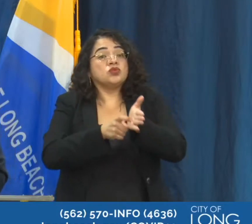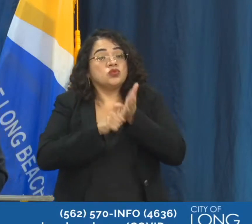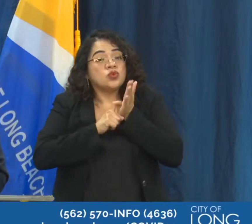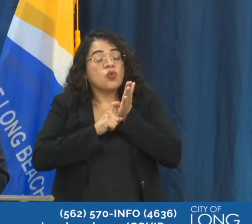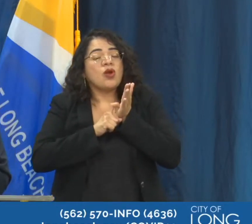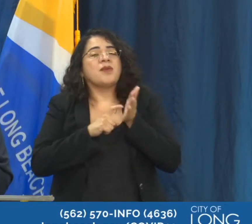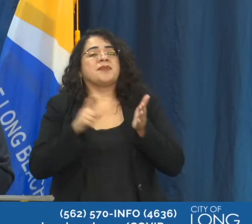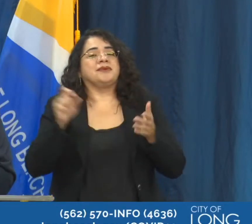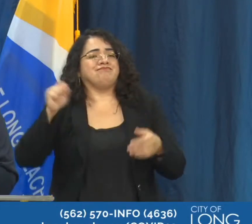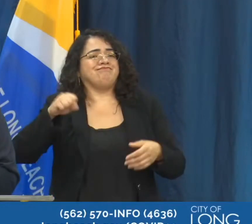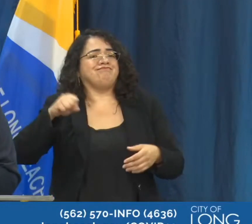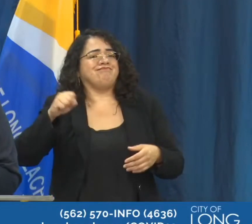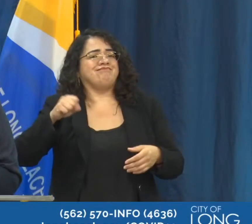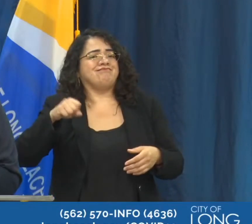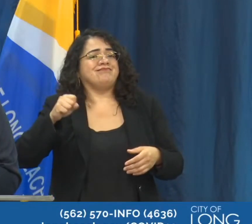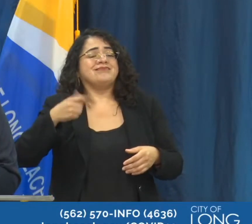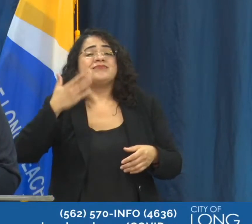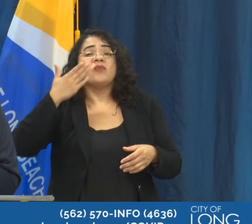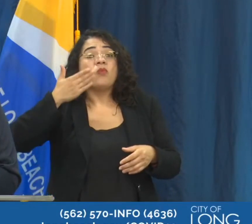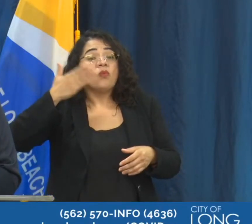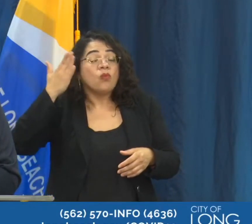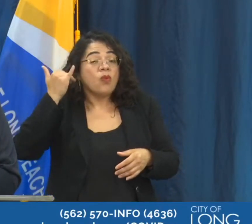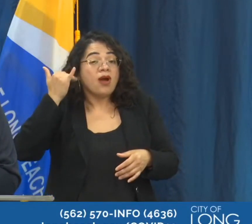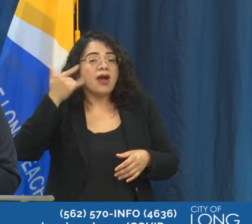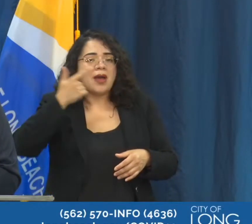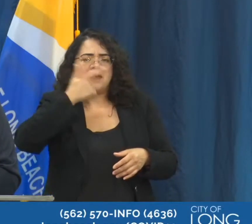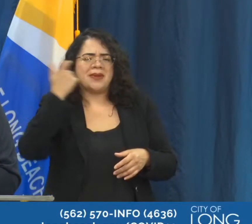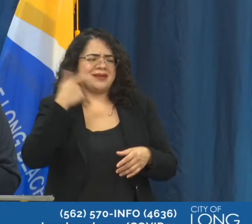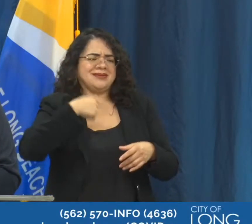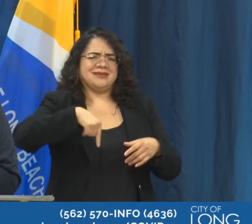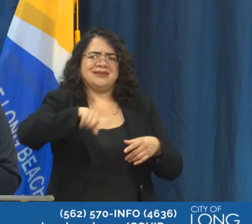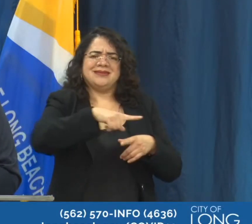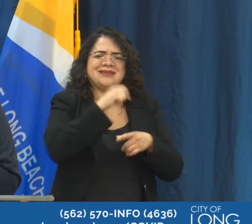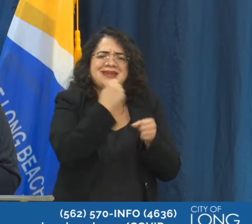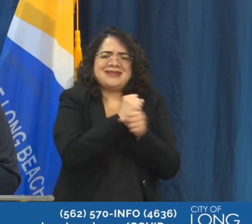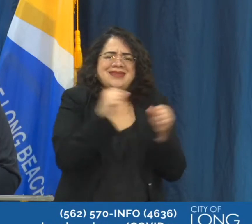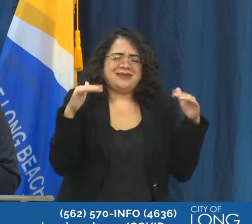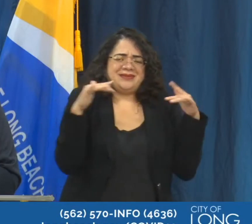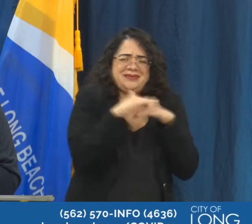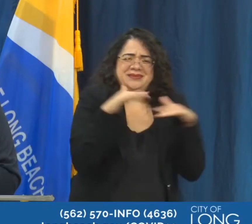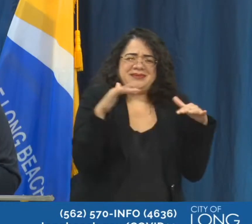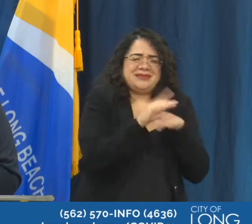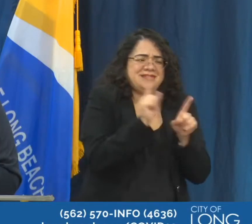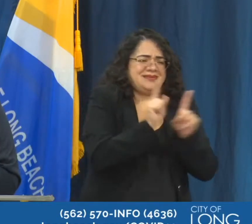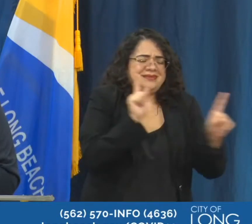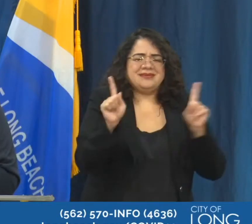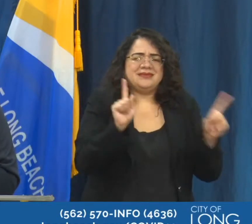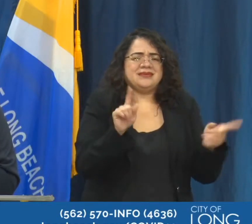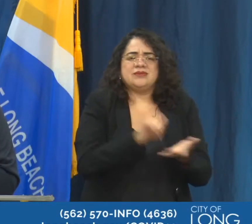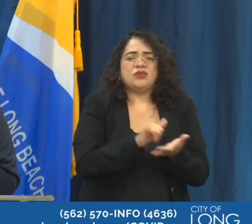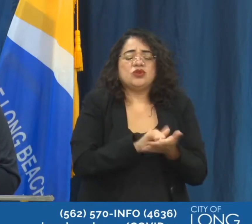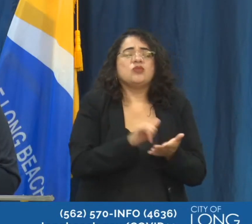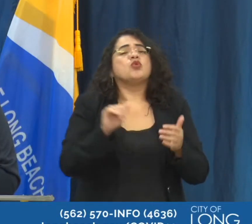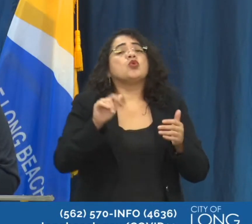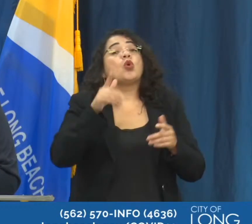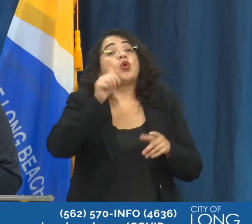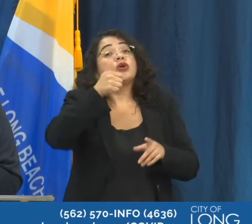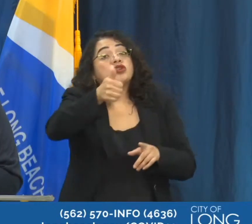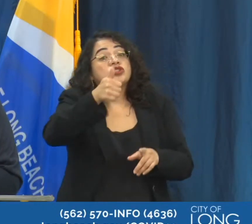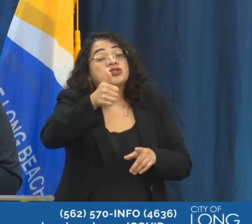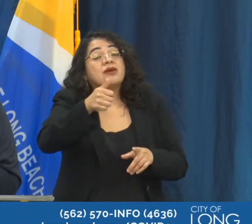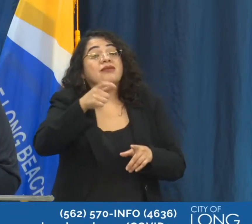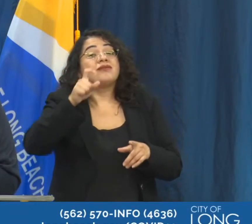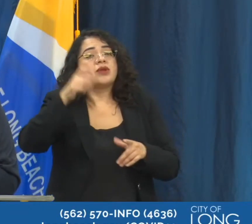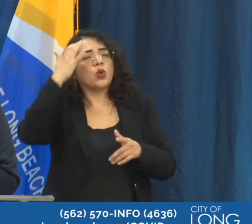seguros para los trabajadores y los clientes estos protocolos estarán disponibles en nuestro sitio de web para para mañana